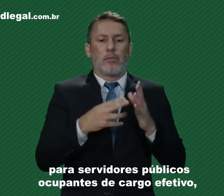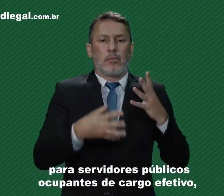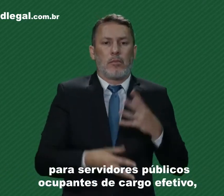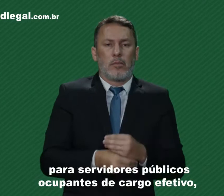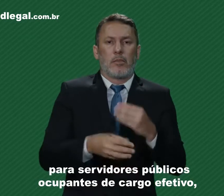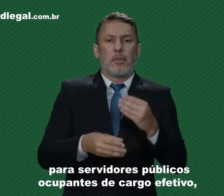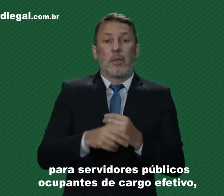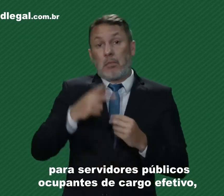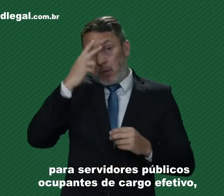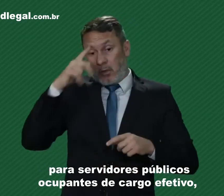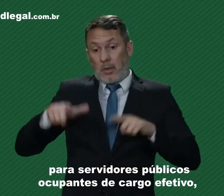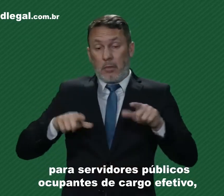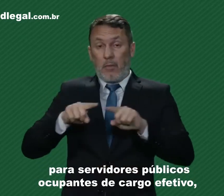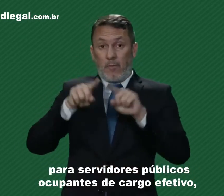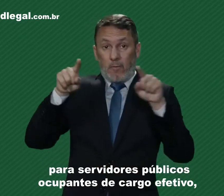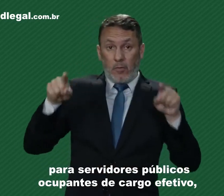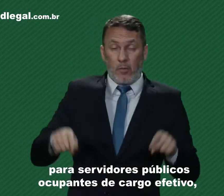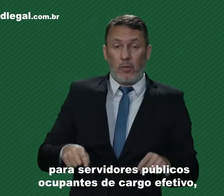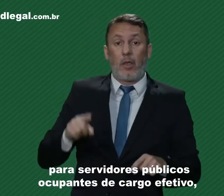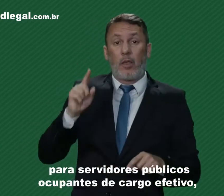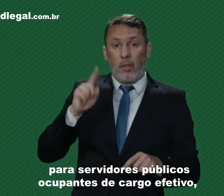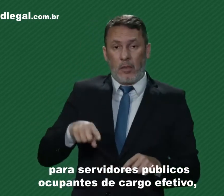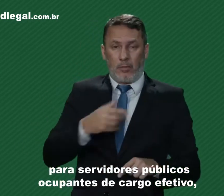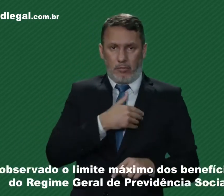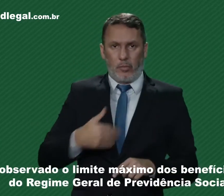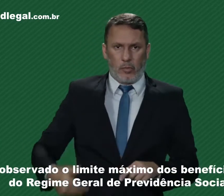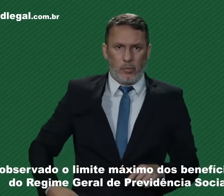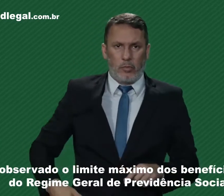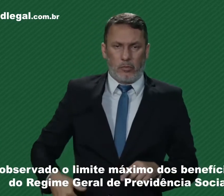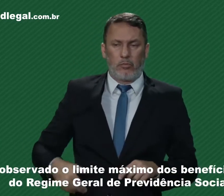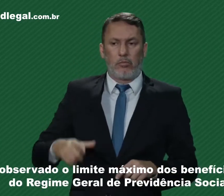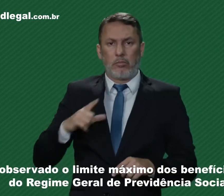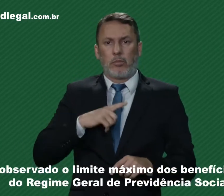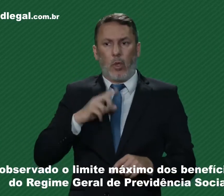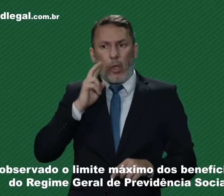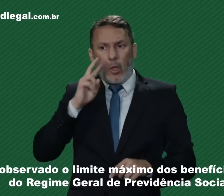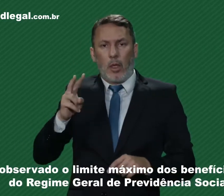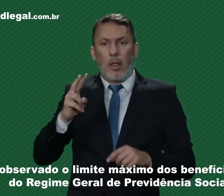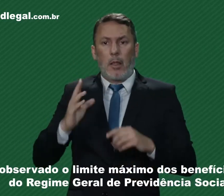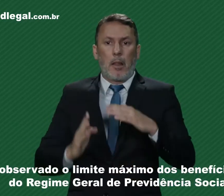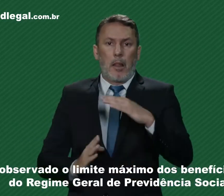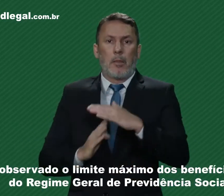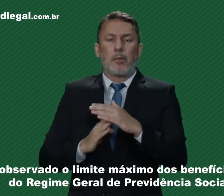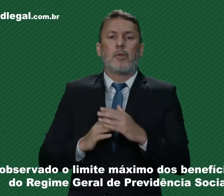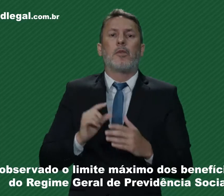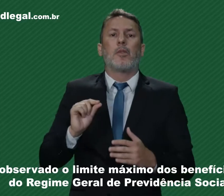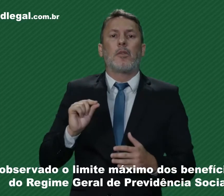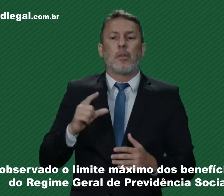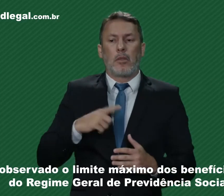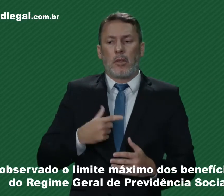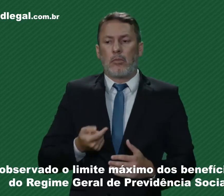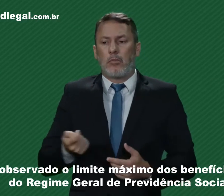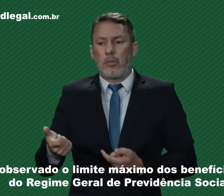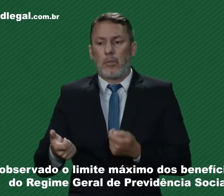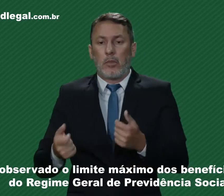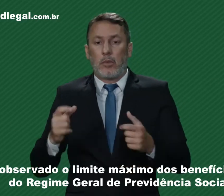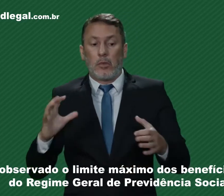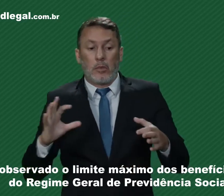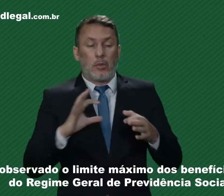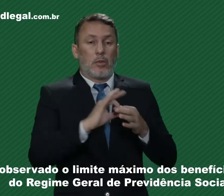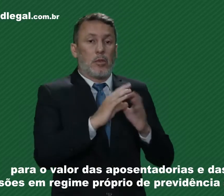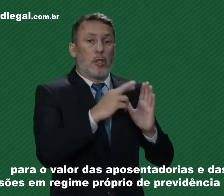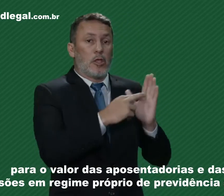para servidores públicos ocupantes de cargo efetivo, observado o limite máximo dos benefícios do regime geral da